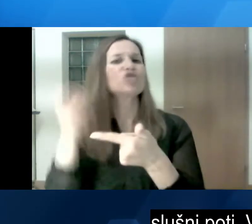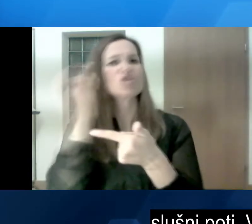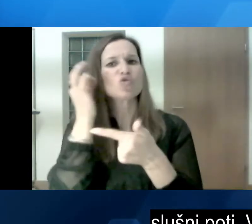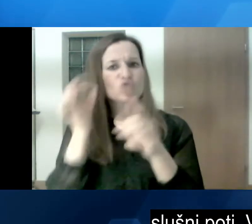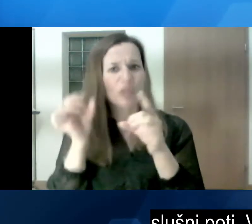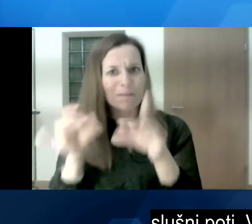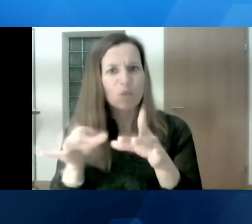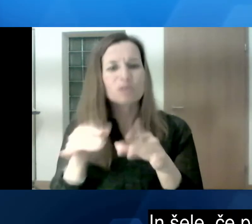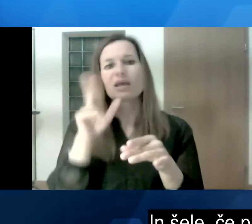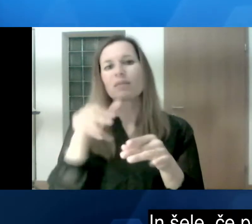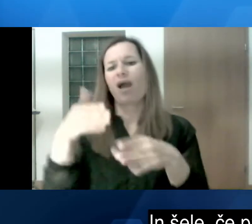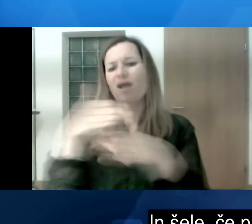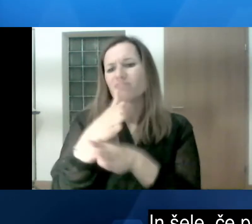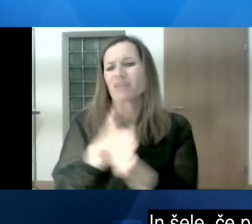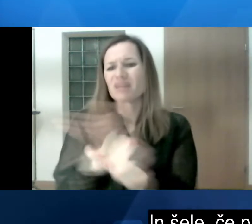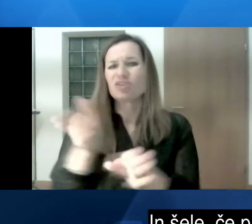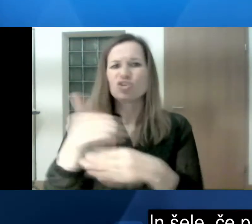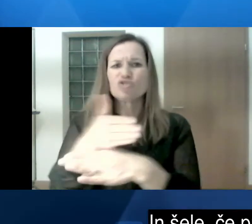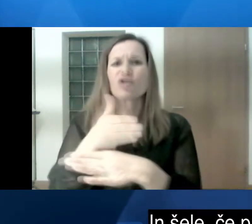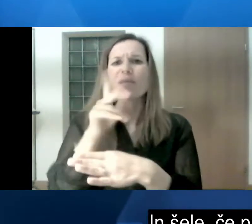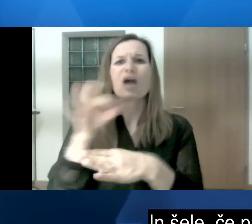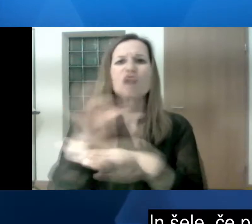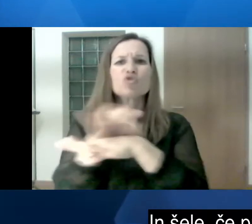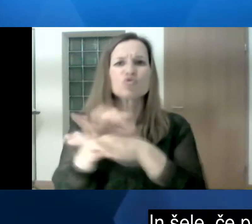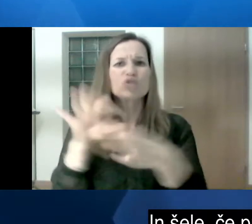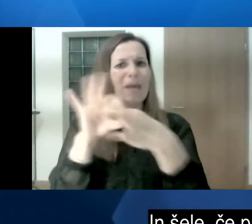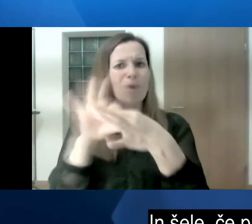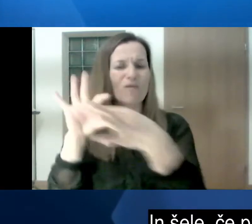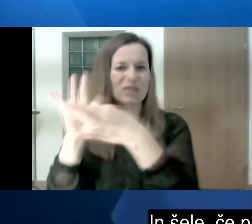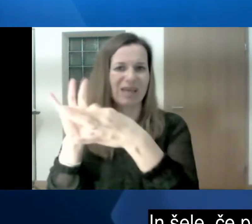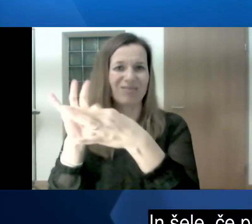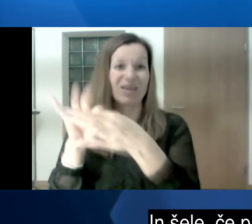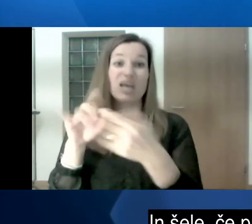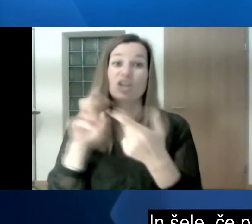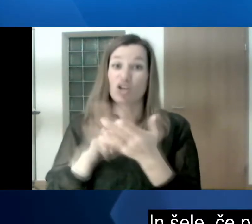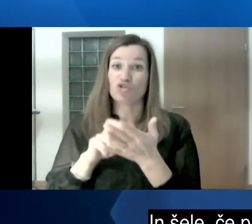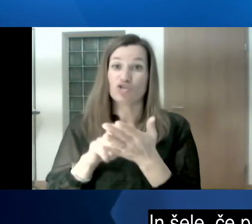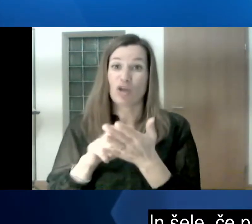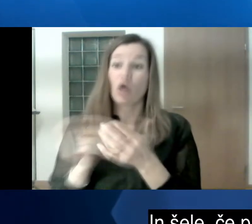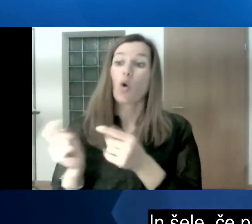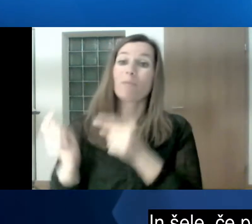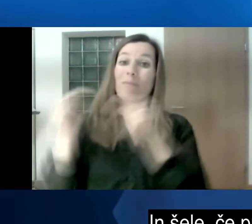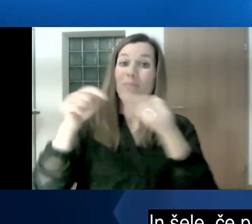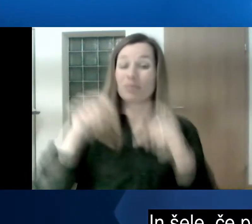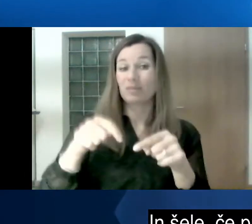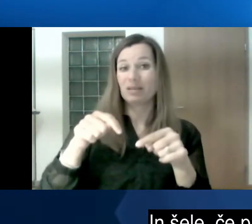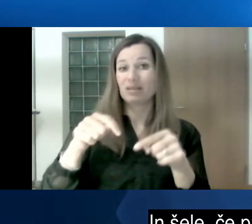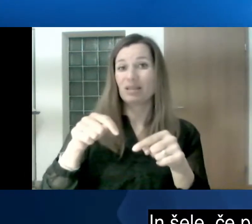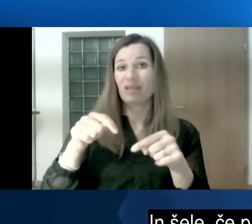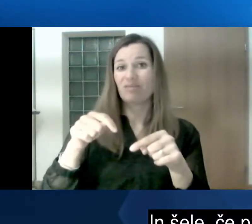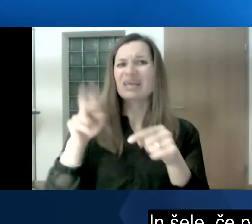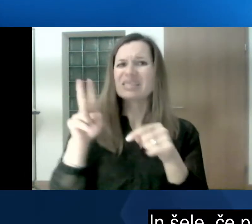živčnih povezav in šele če pripotuje v naš senčnični možganski reženj,